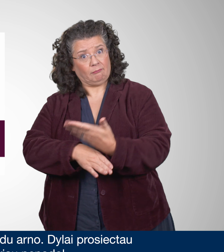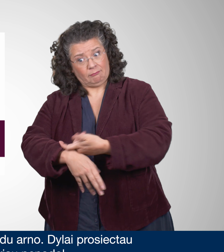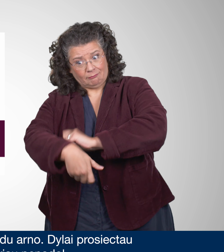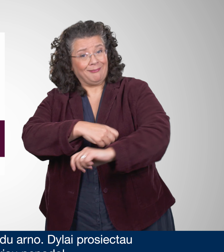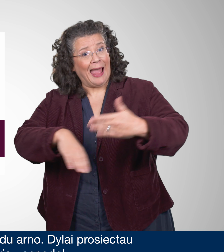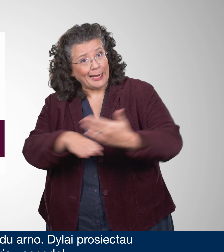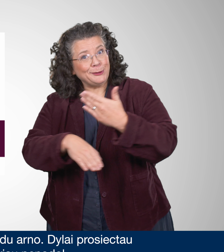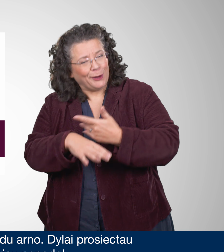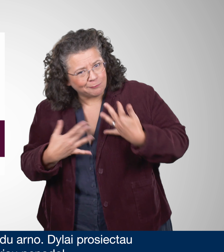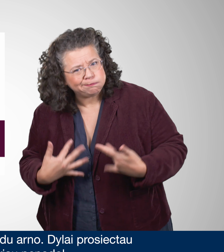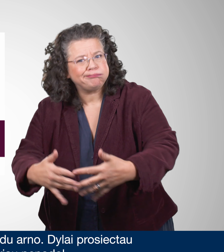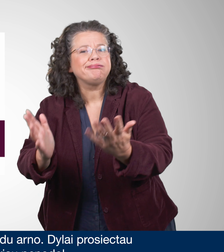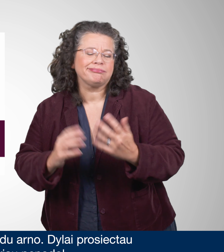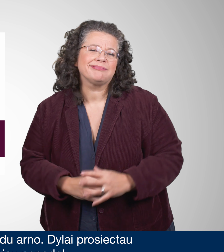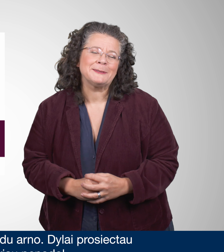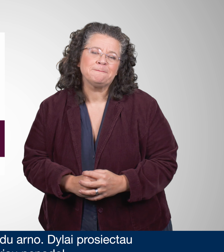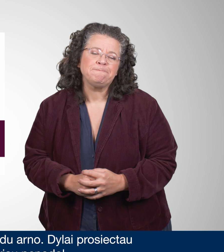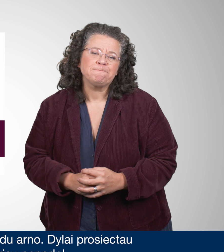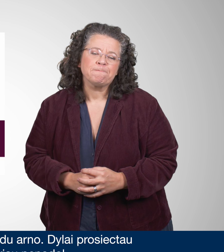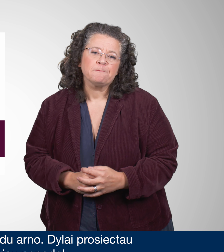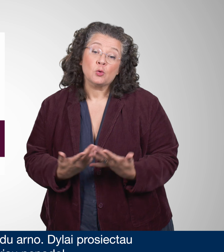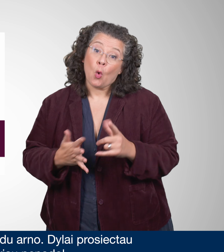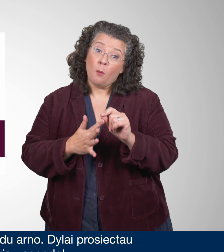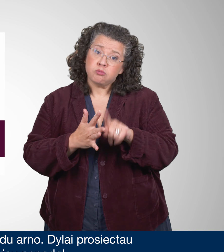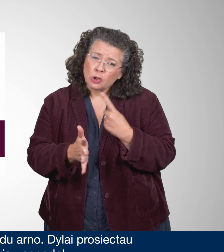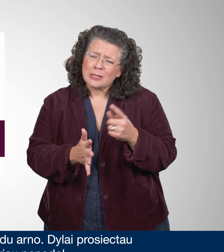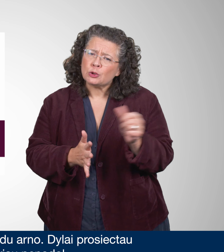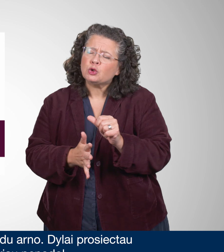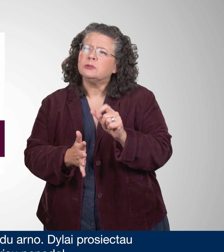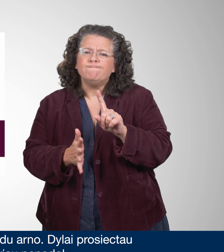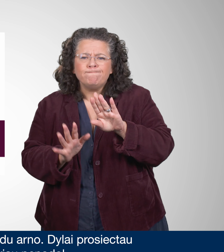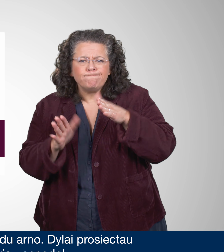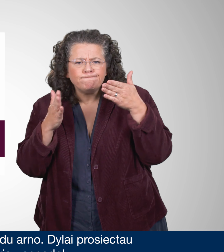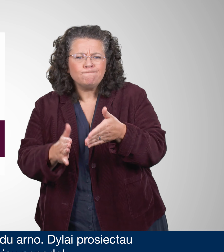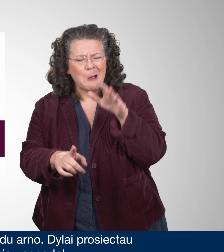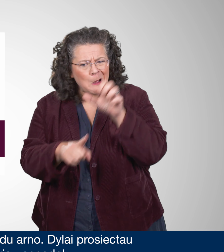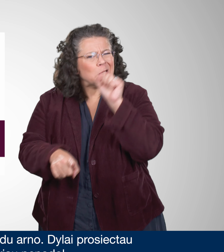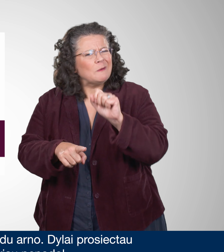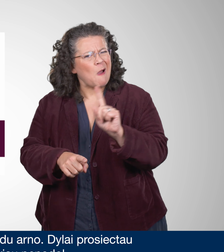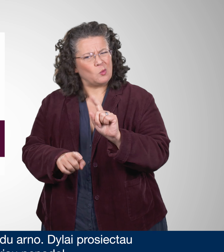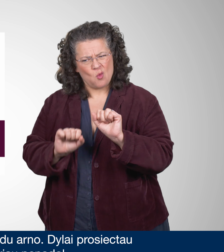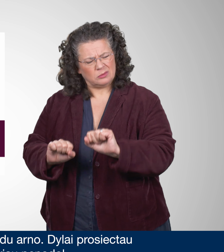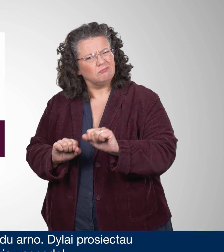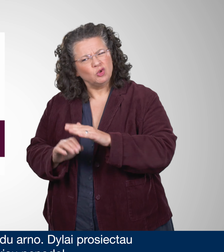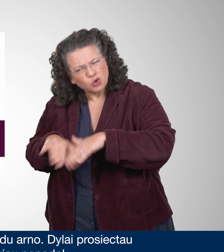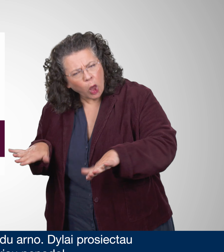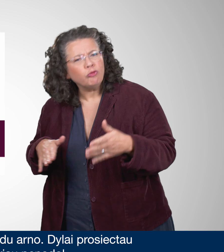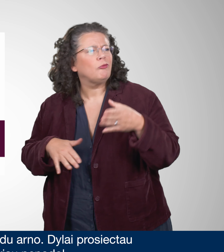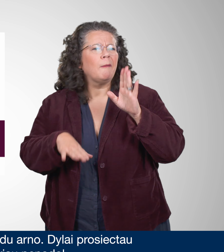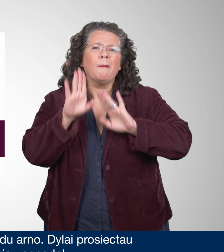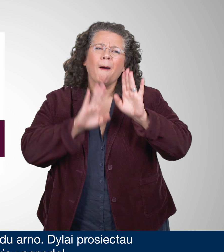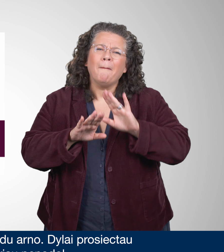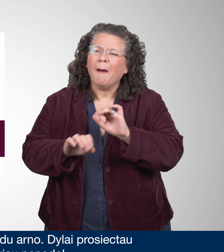gweithredu arno. Dylai prosiectau nodi beth yw'r heriau